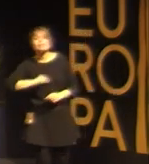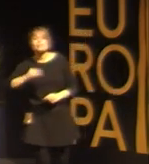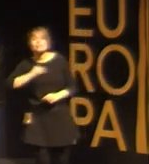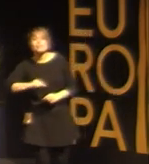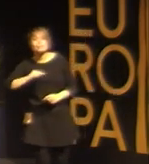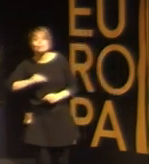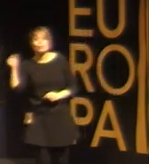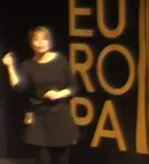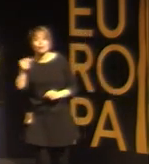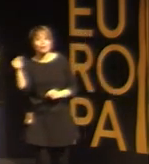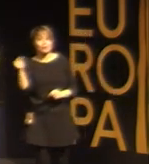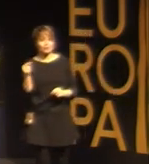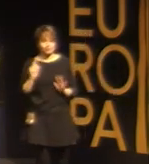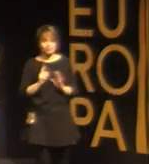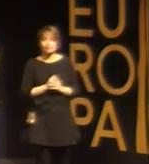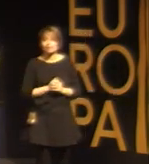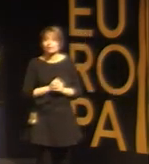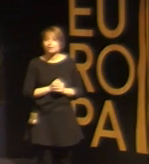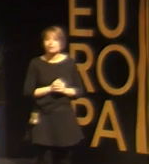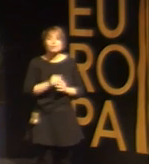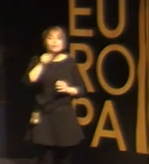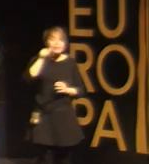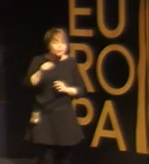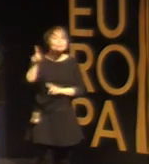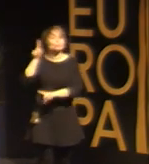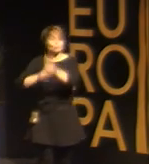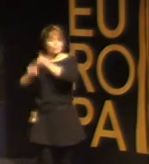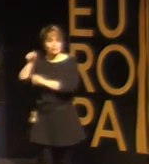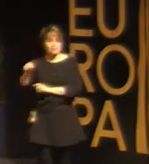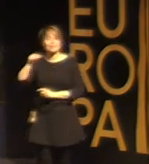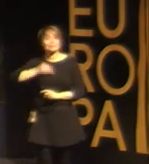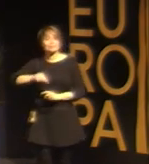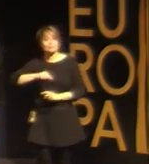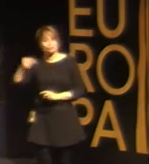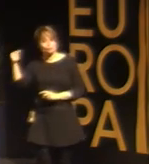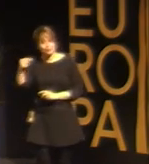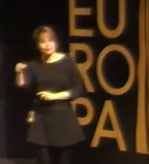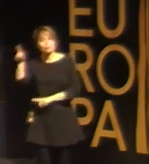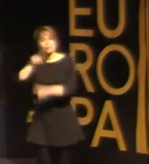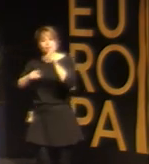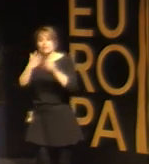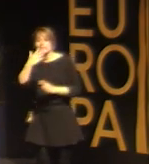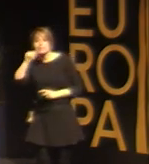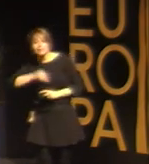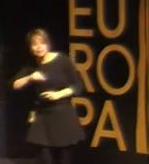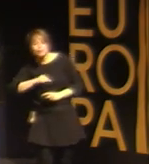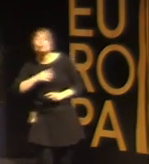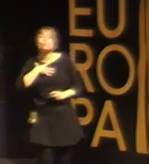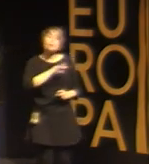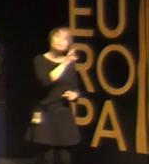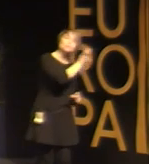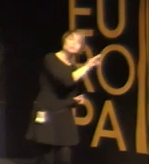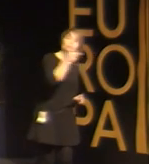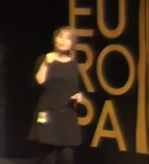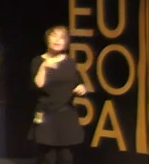negativo esto sí es un problema los sentimientos si son negativos o positivos las